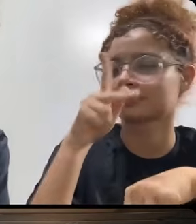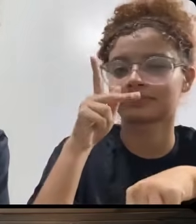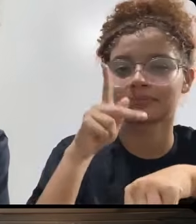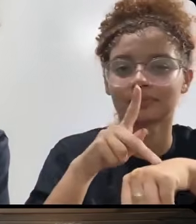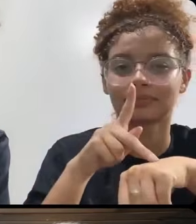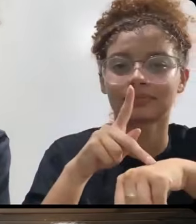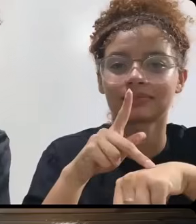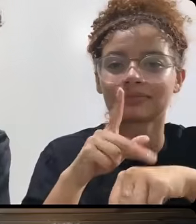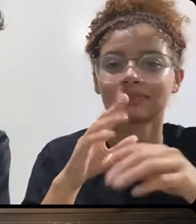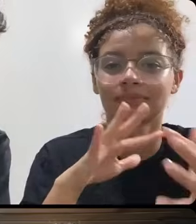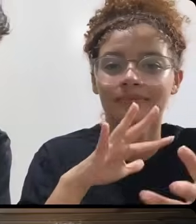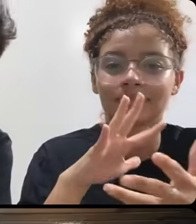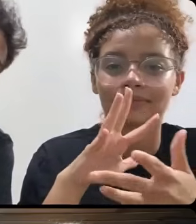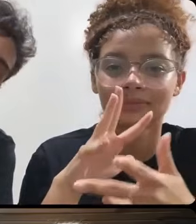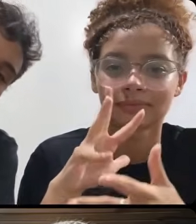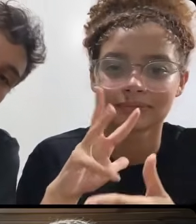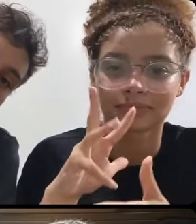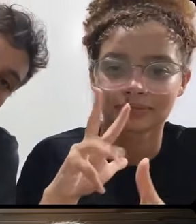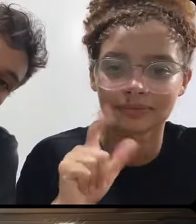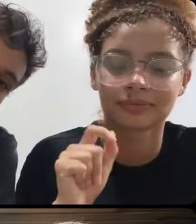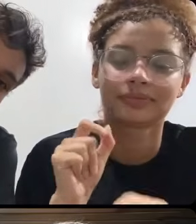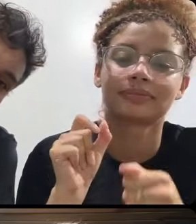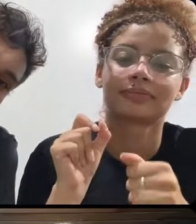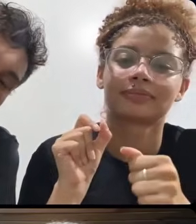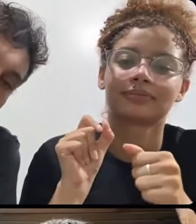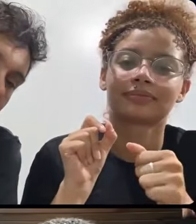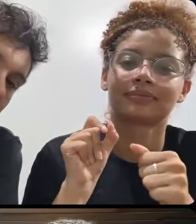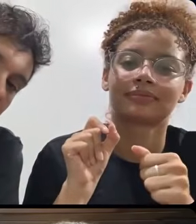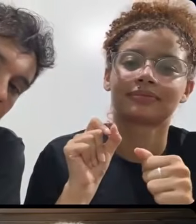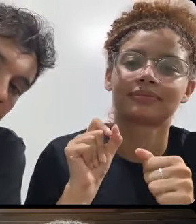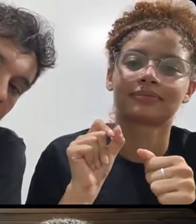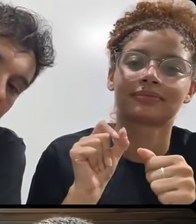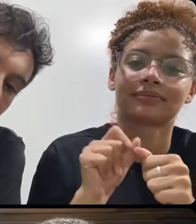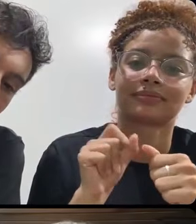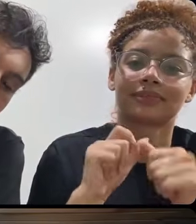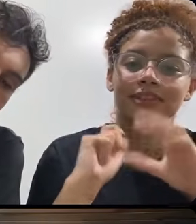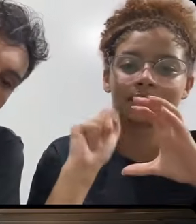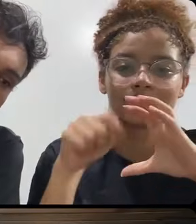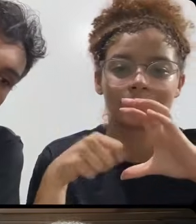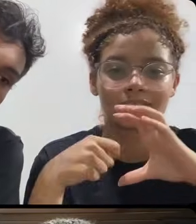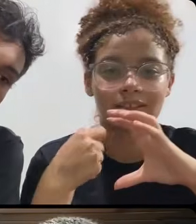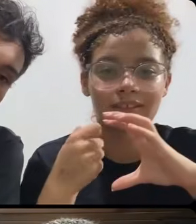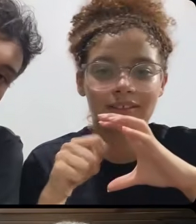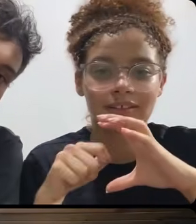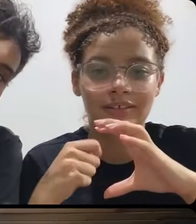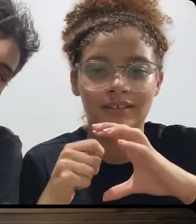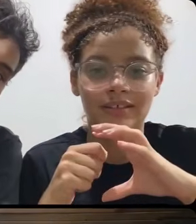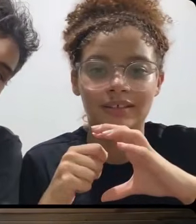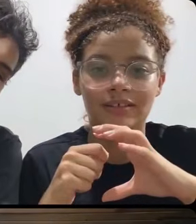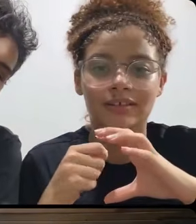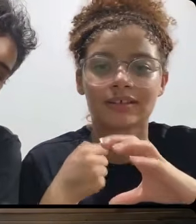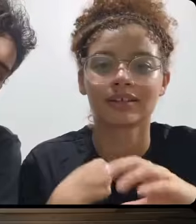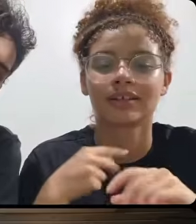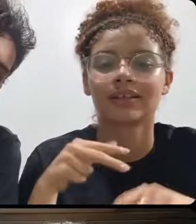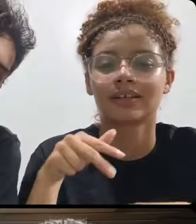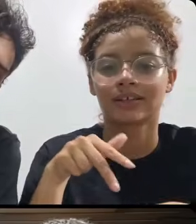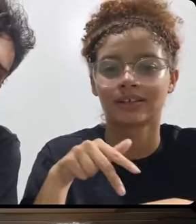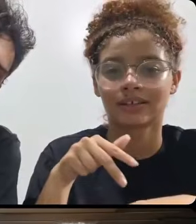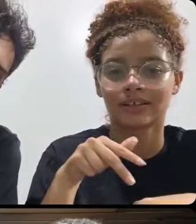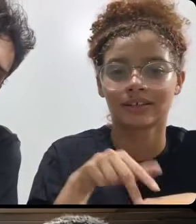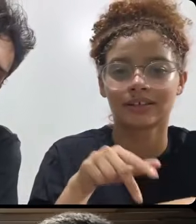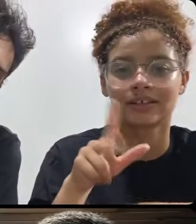entende? Mas ele fazia o dele. Os outros colegas, uma hora eu vi um vídeo ali, ele falando no púlpito, falando ali pra frente de várias pessoas